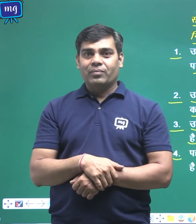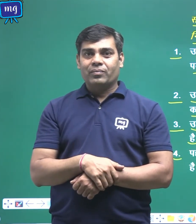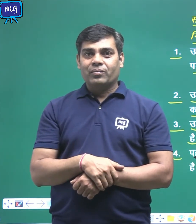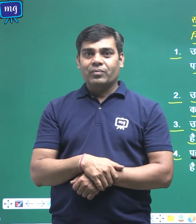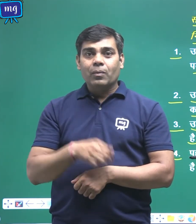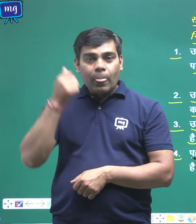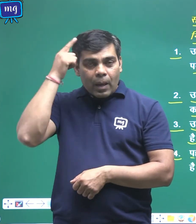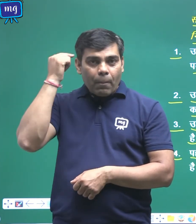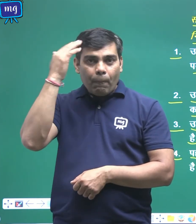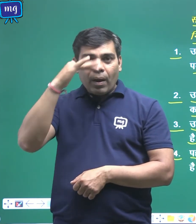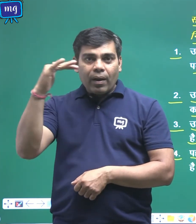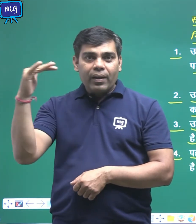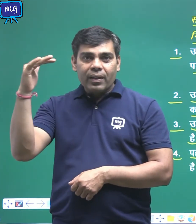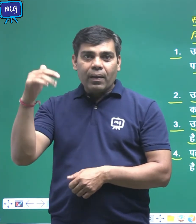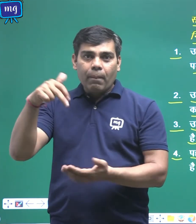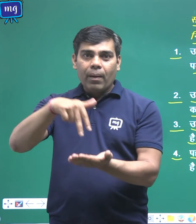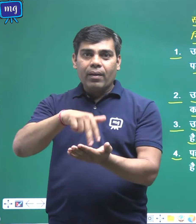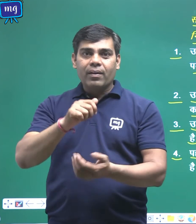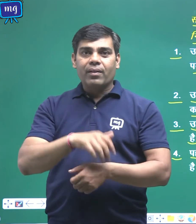पहाड़ी पर